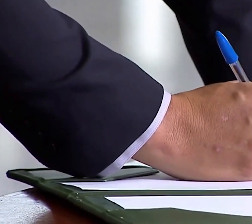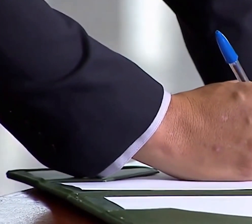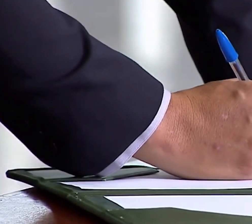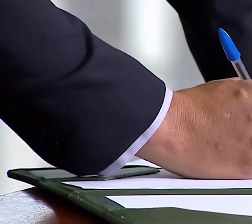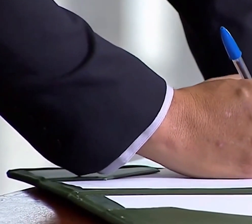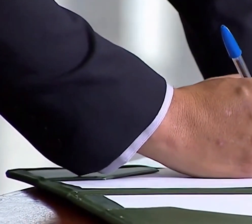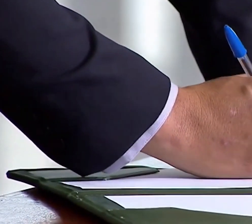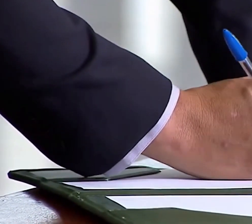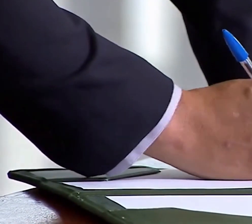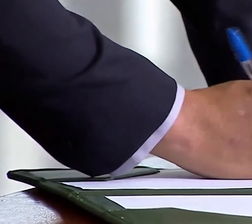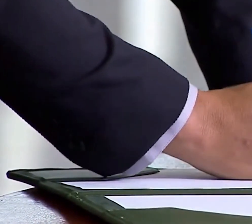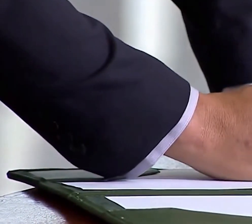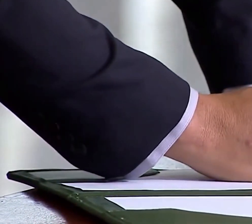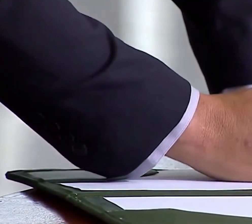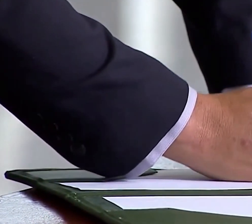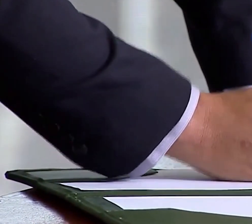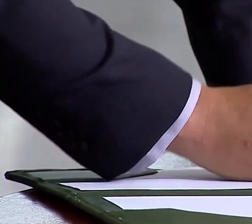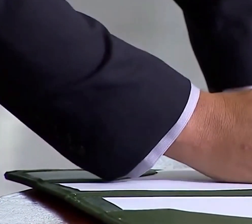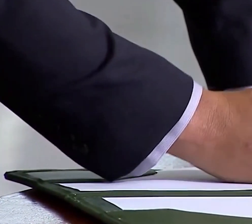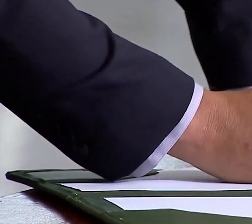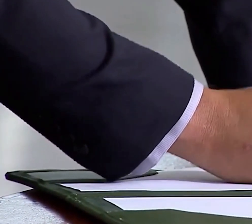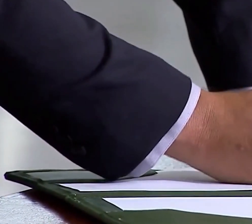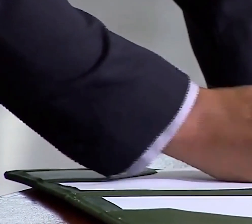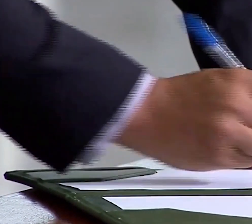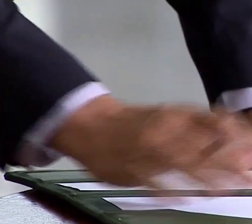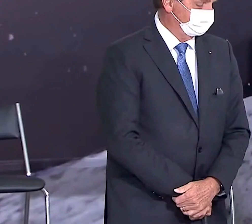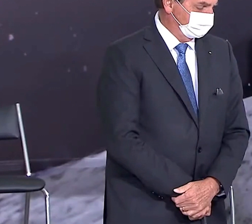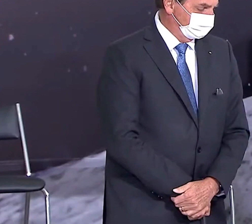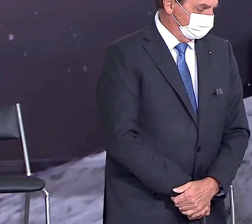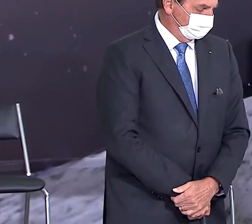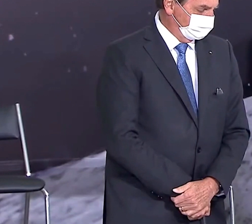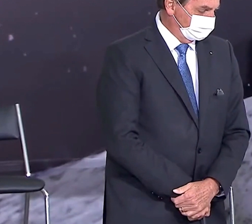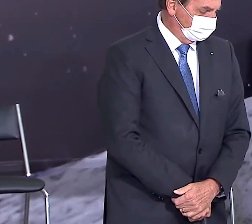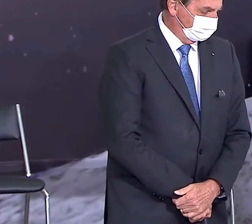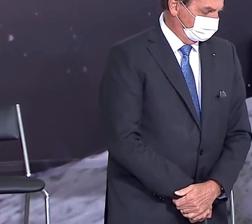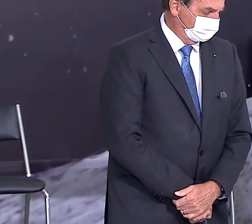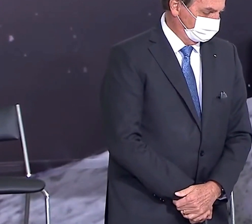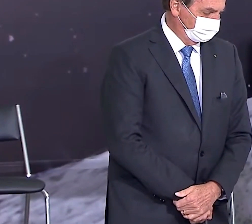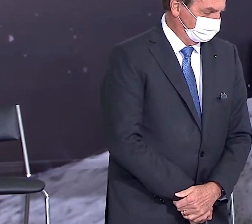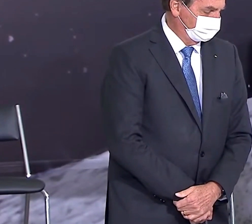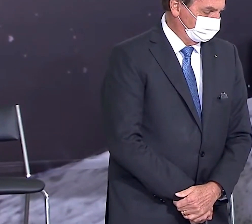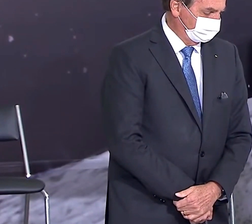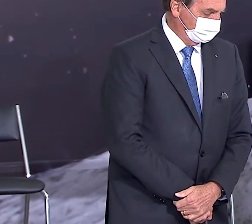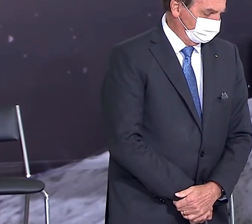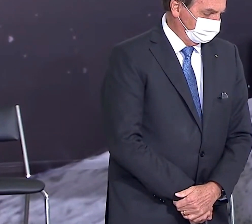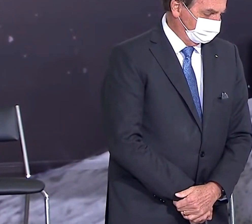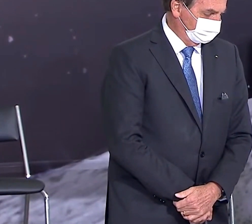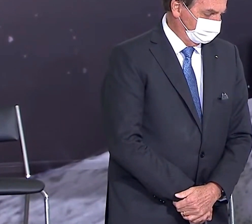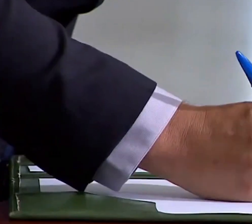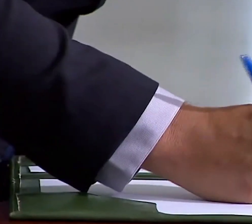para avançar o programa de exploração civil do espaço e para o uso da Lua,